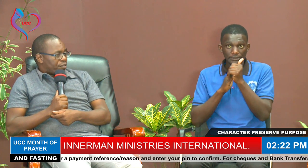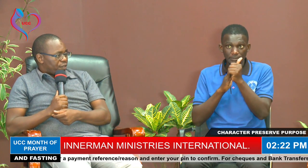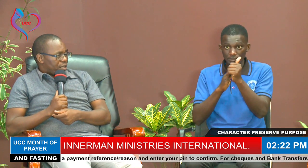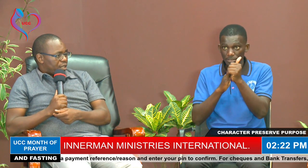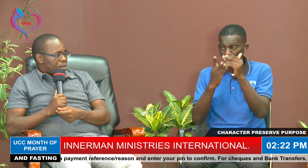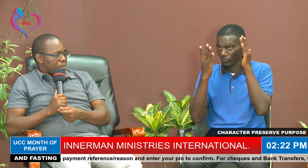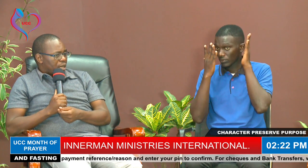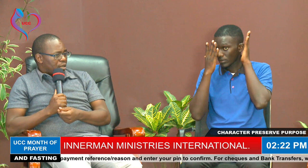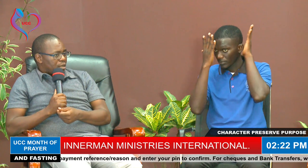waffe ne maama